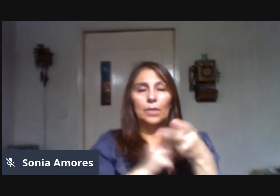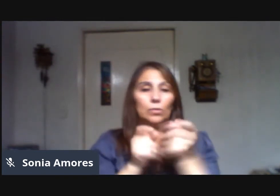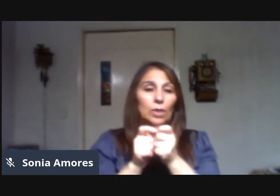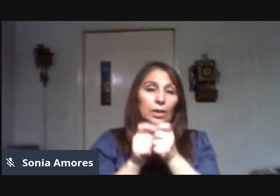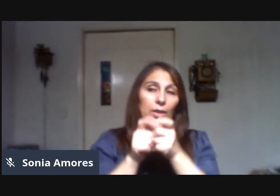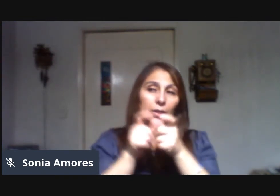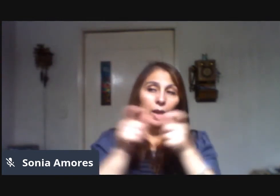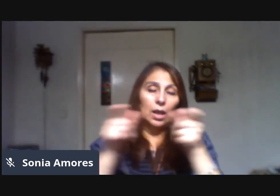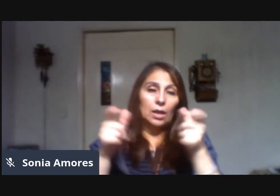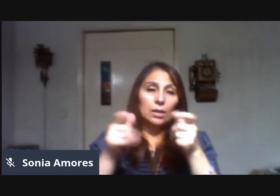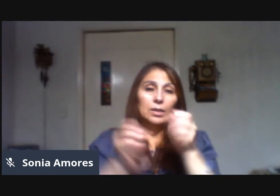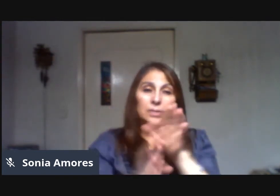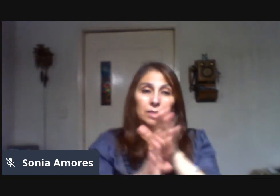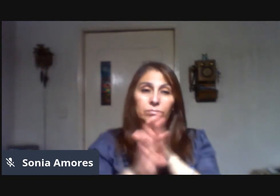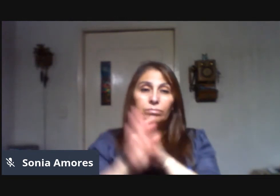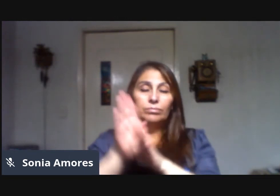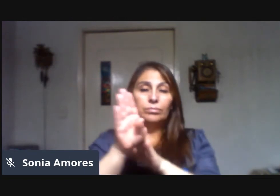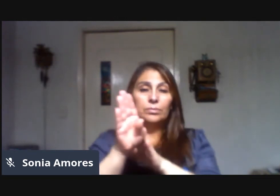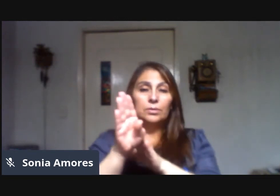de desglobalización,